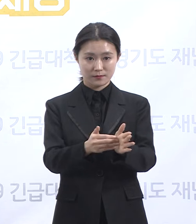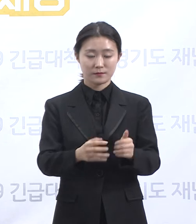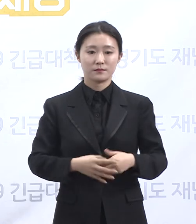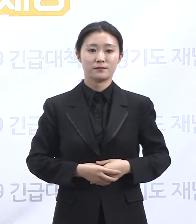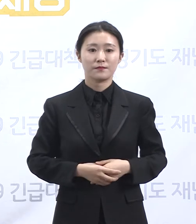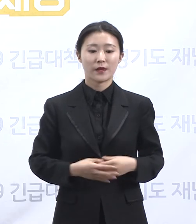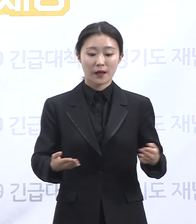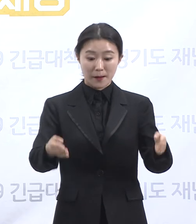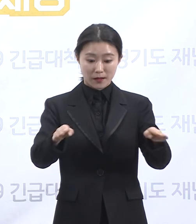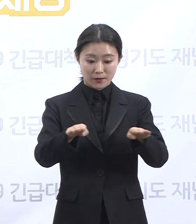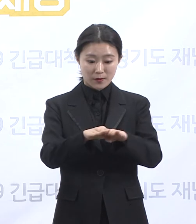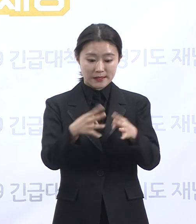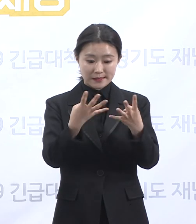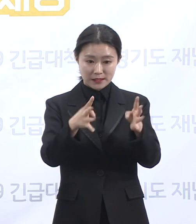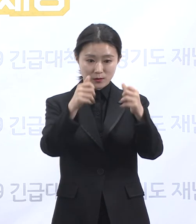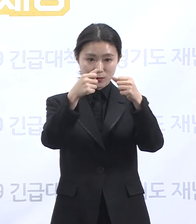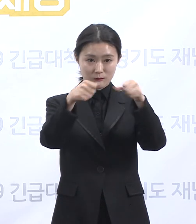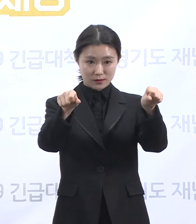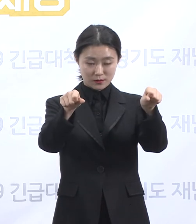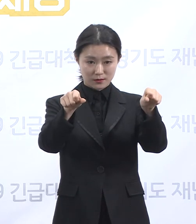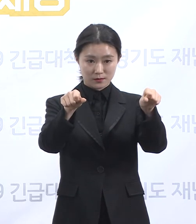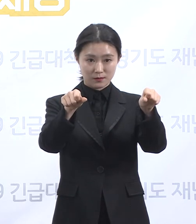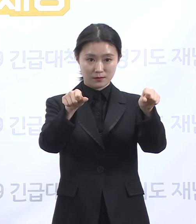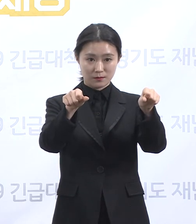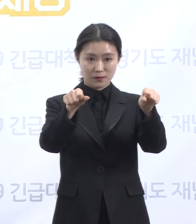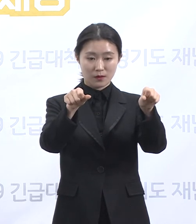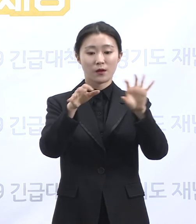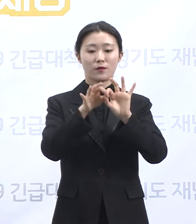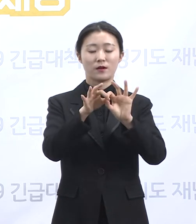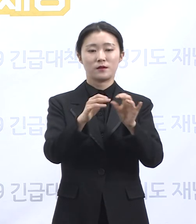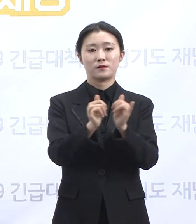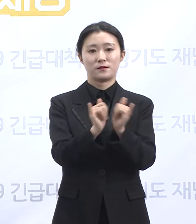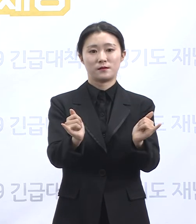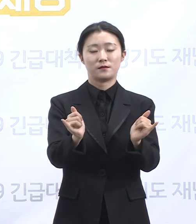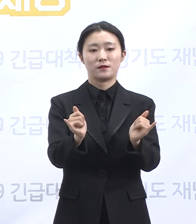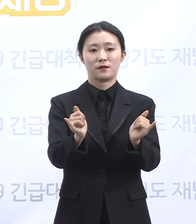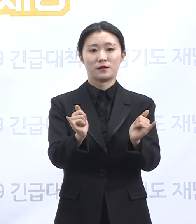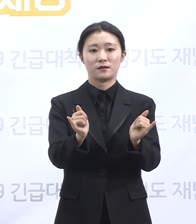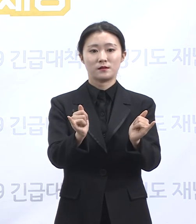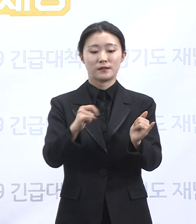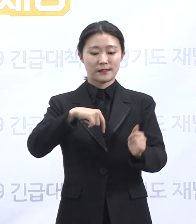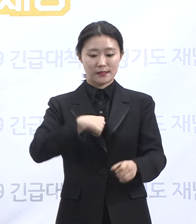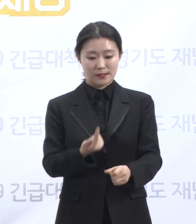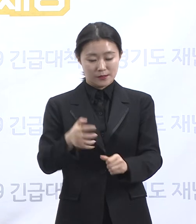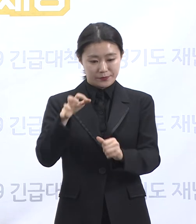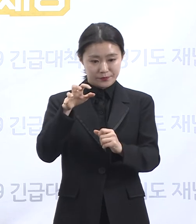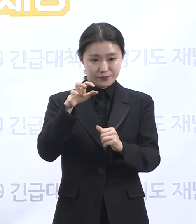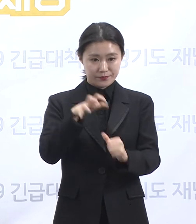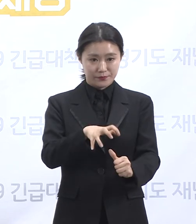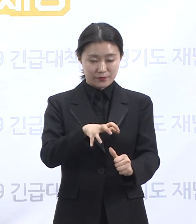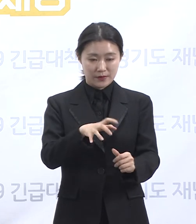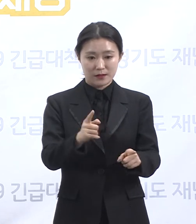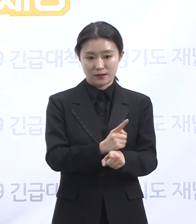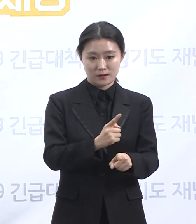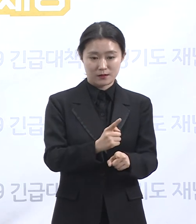코호트 격리를 실시 중이며, 보호자가 동의한 6명을 경기도 의료원 수원병원으로 오늘